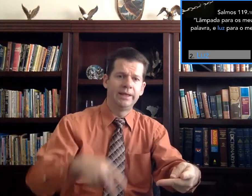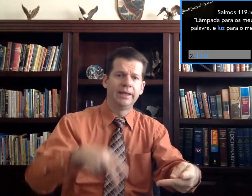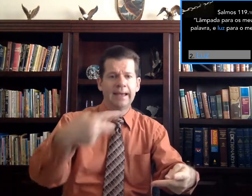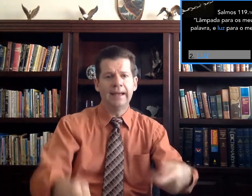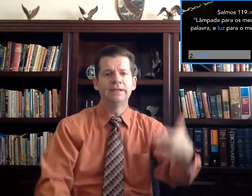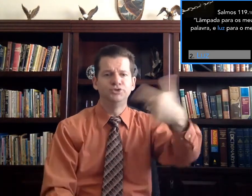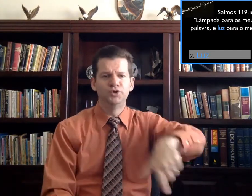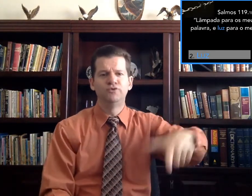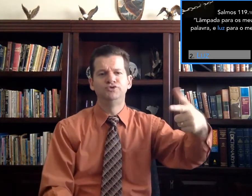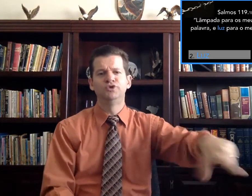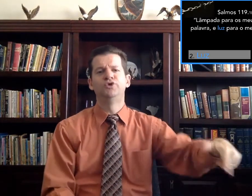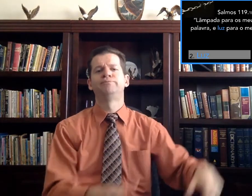cai de novo,